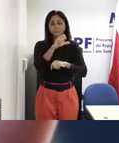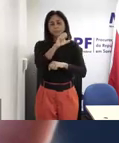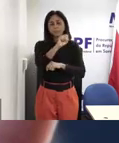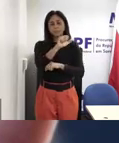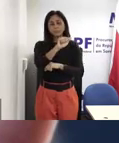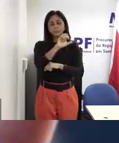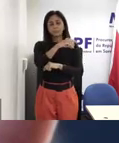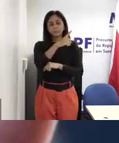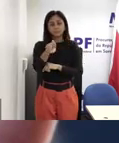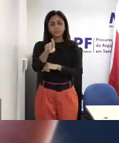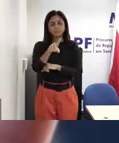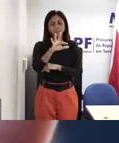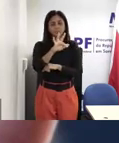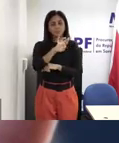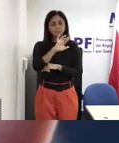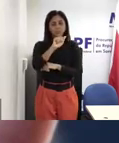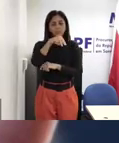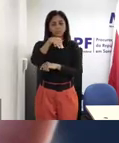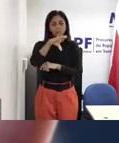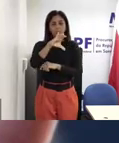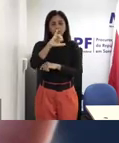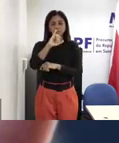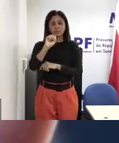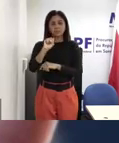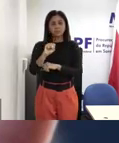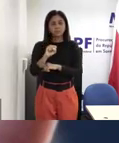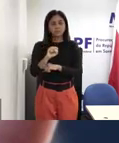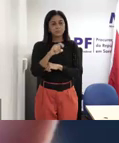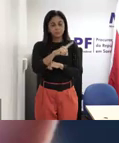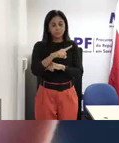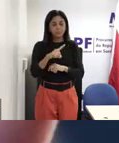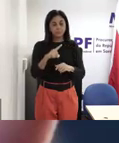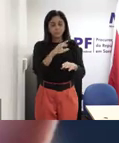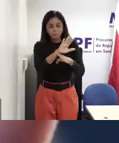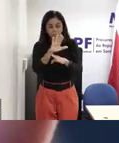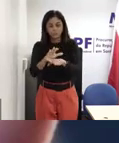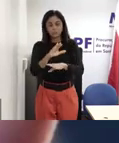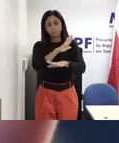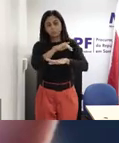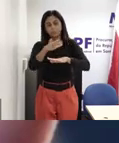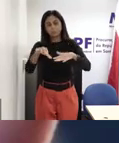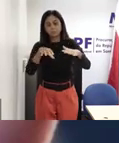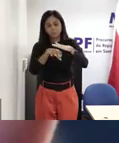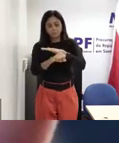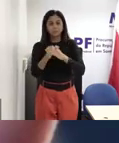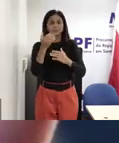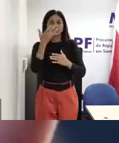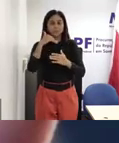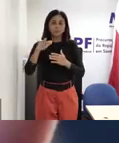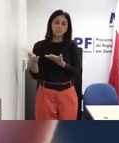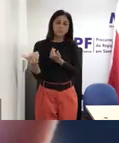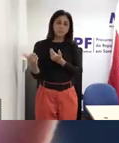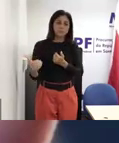concurso e qualificação em gestores no combate ao ab sexual infanto juvenil por favor